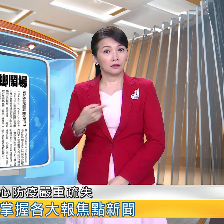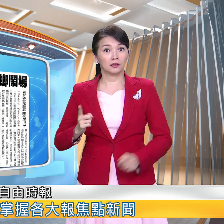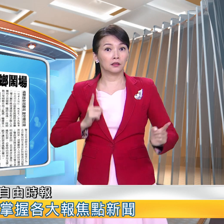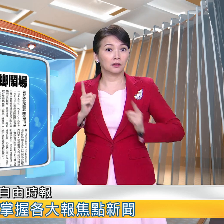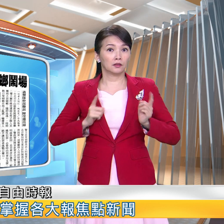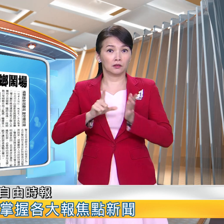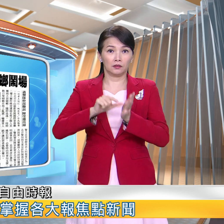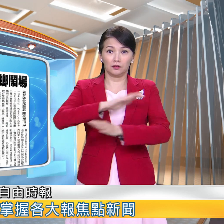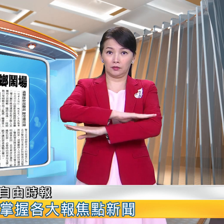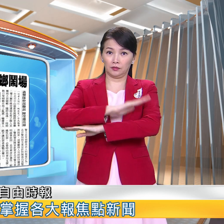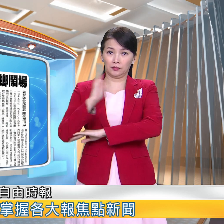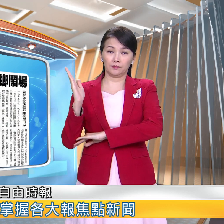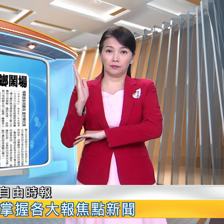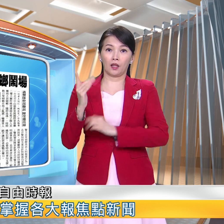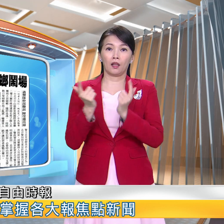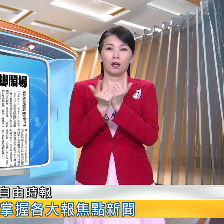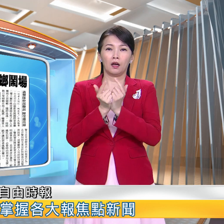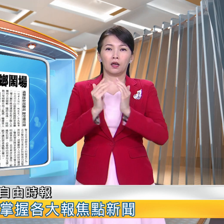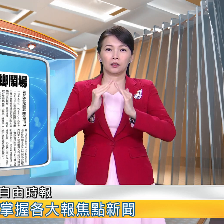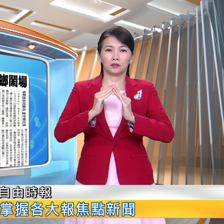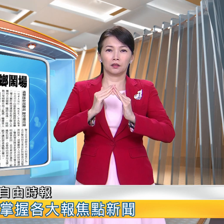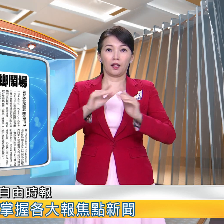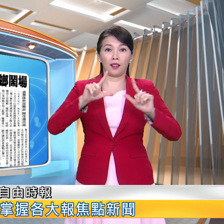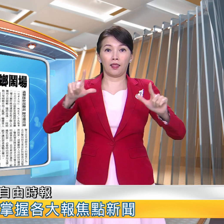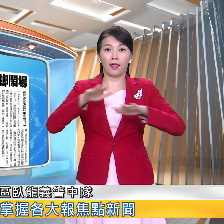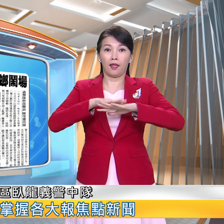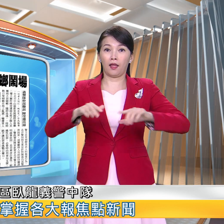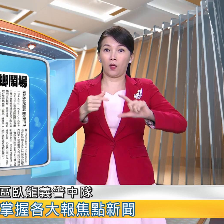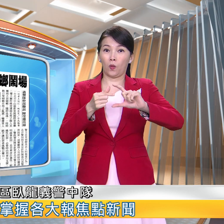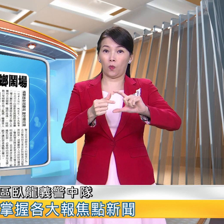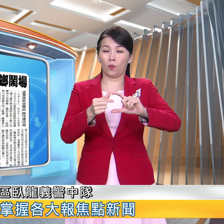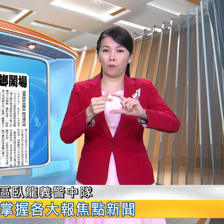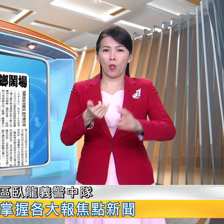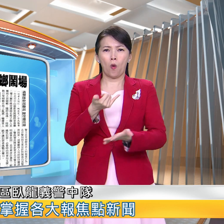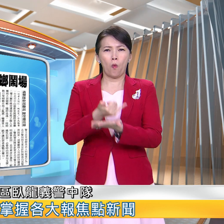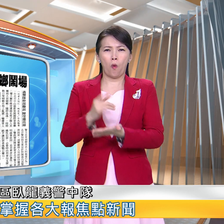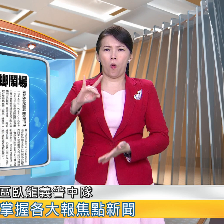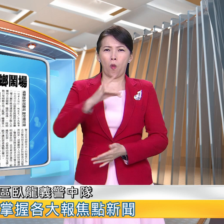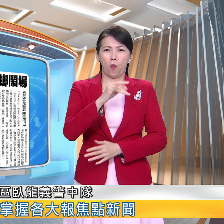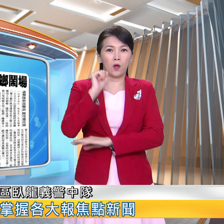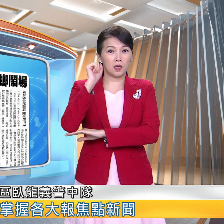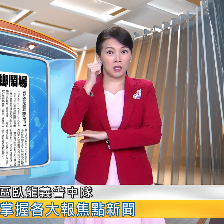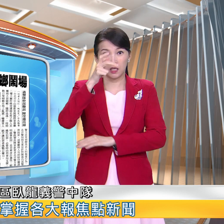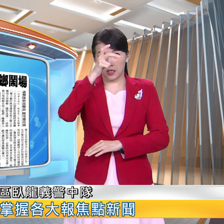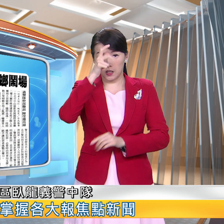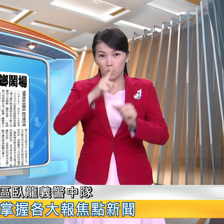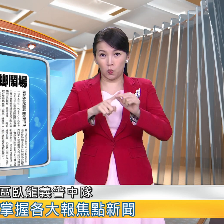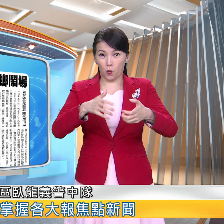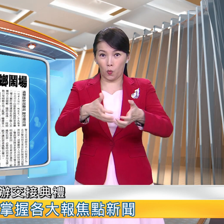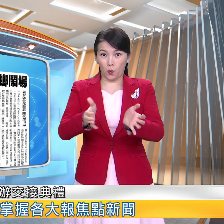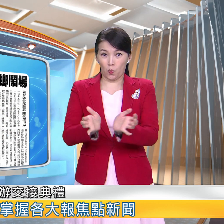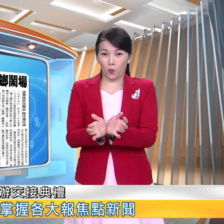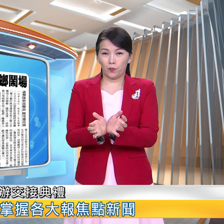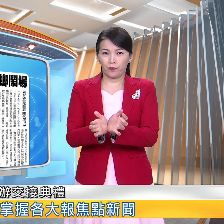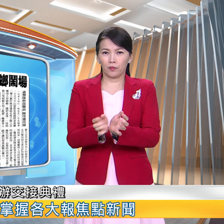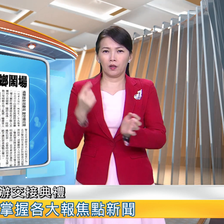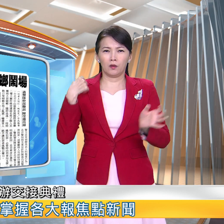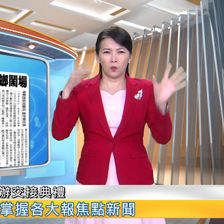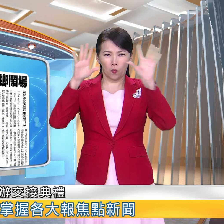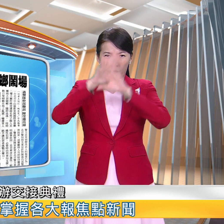另外来看到自由时报，台北市大安区卧龙义警中队昨天晚间是举办